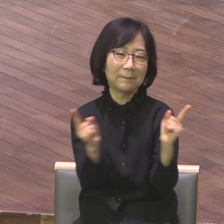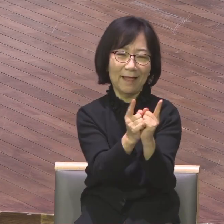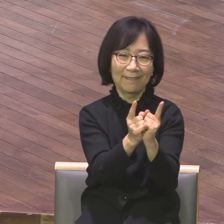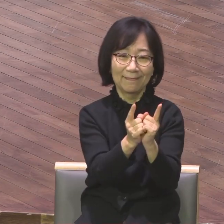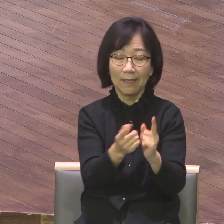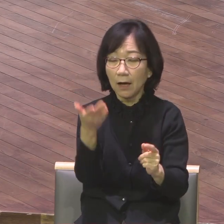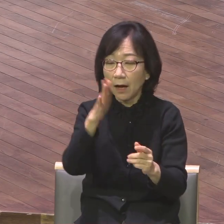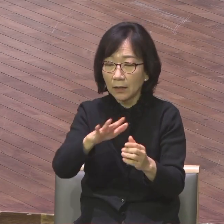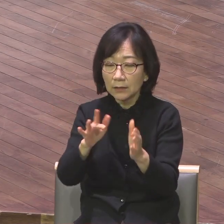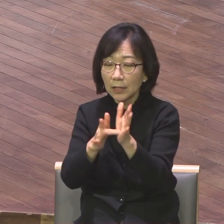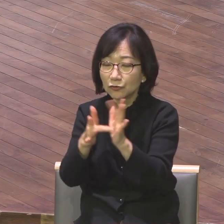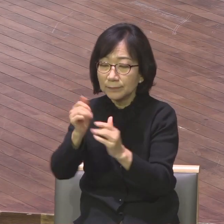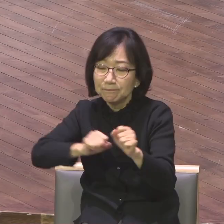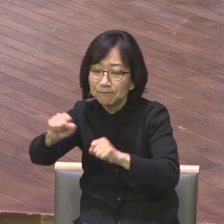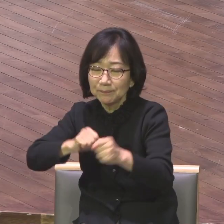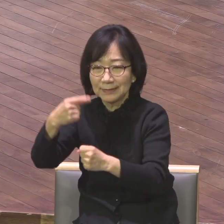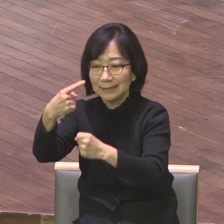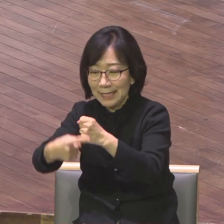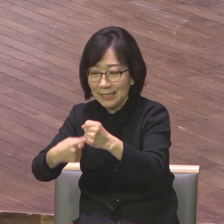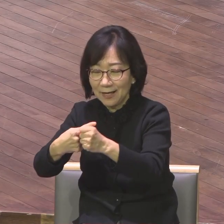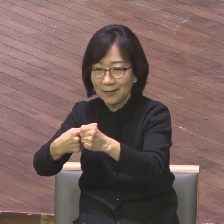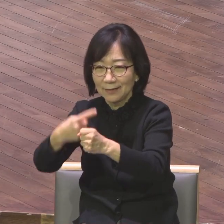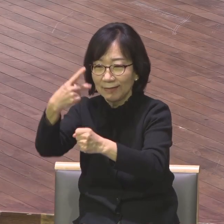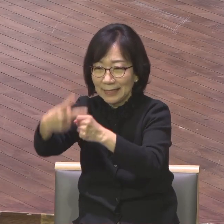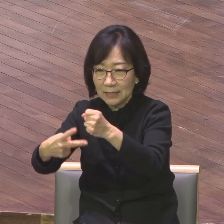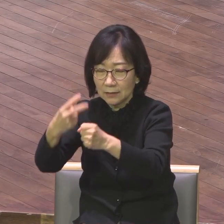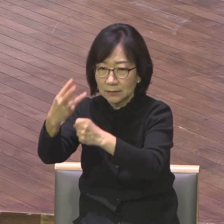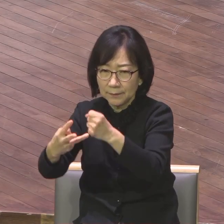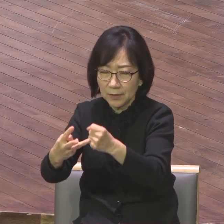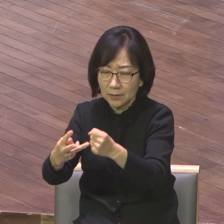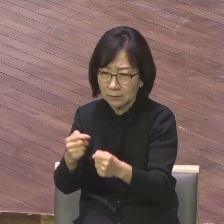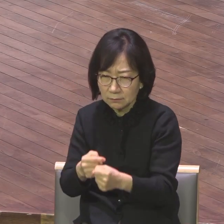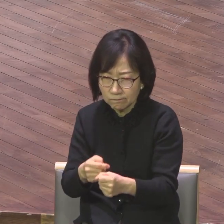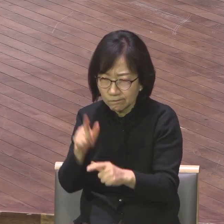그 사역을 쫙 뒤에서 보고 있어요.